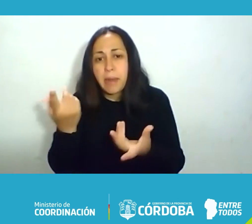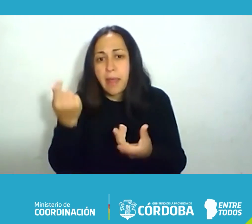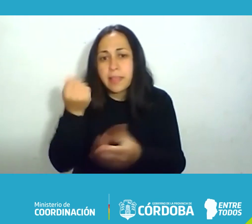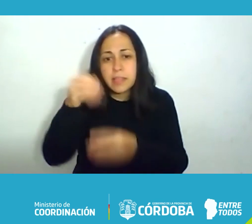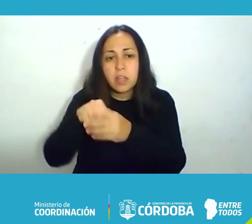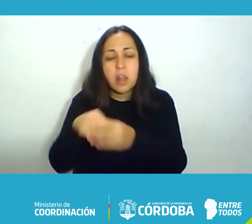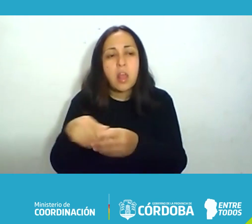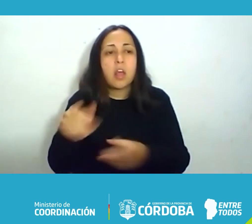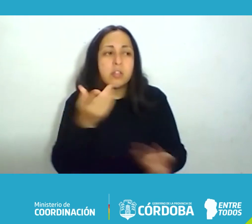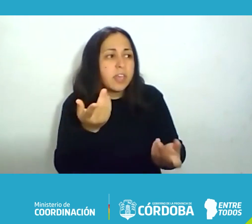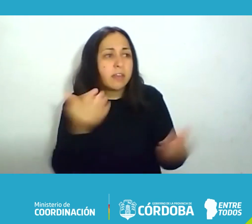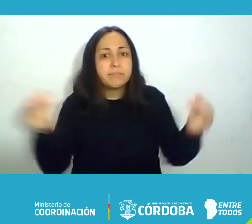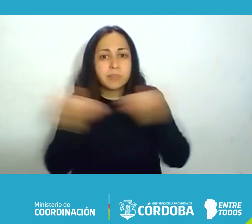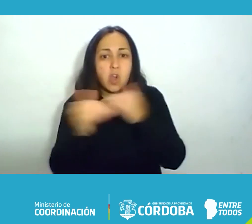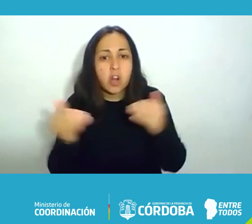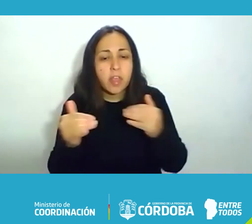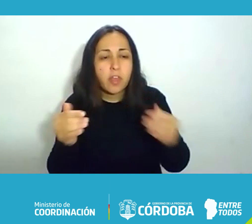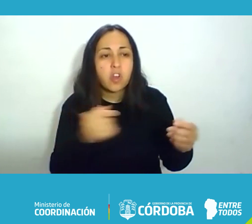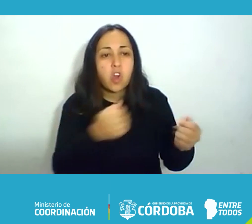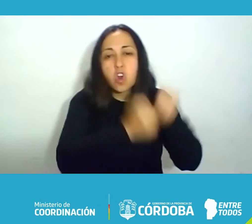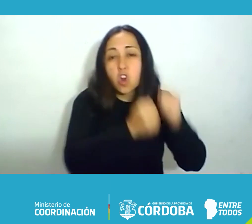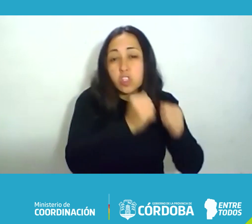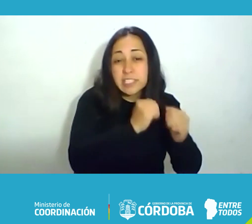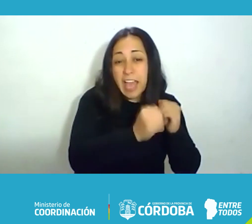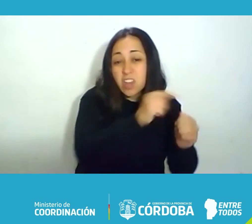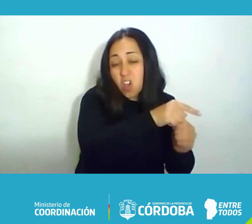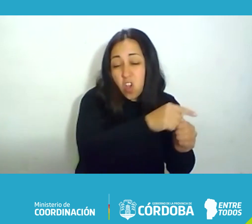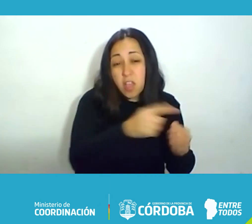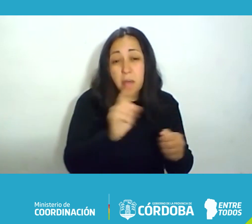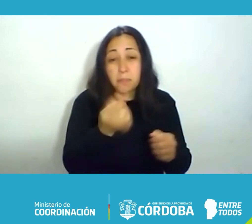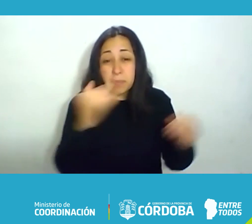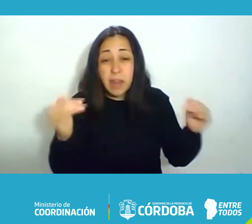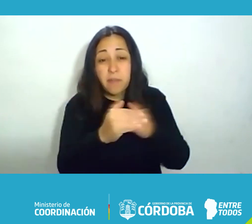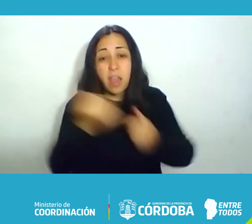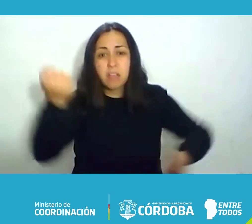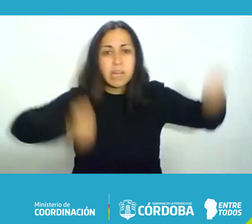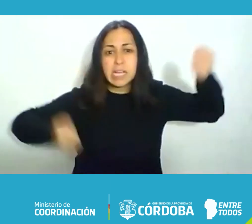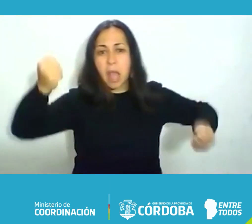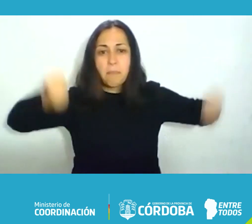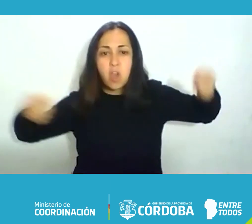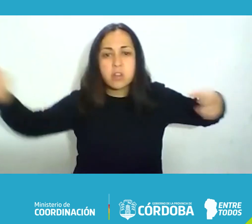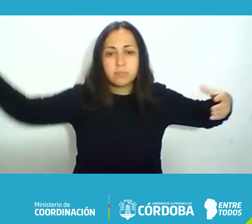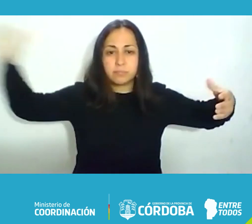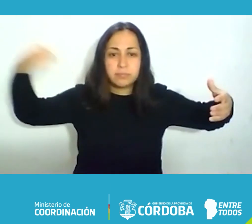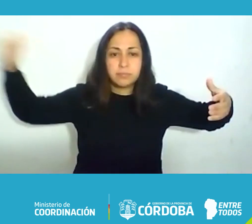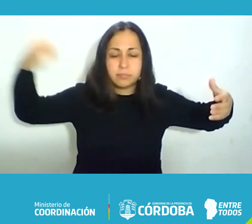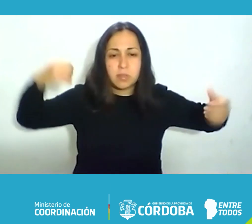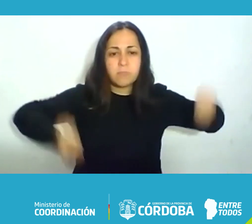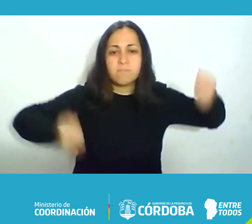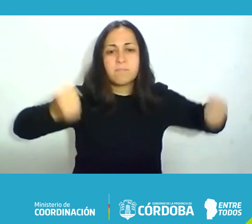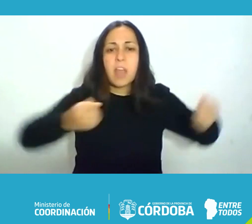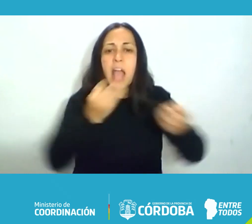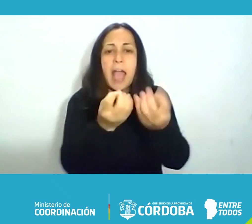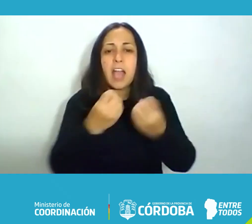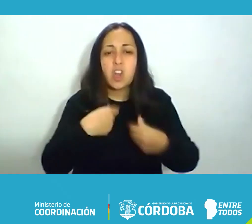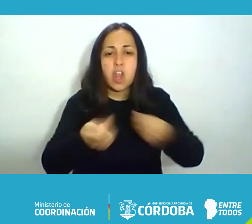este proyecto es hacer un corredor expresa que une con Rosario. Hoy por hoy son las primeras vías para el traslado de camiones de gran porte que trasladan materia prima, el